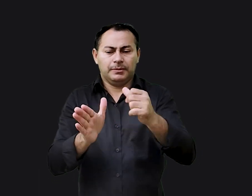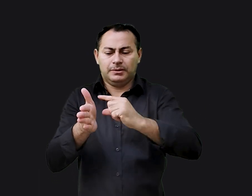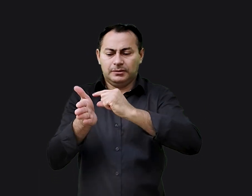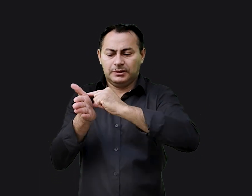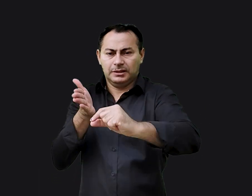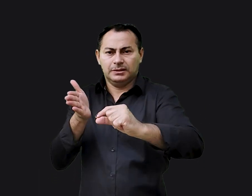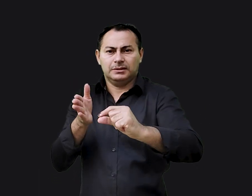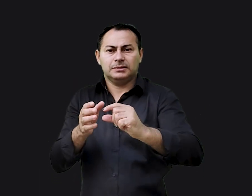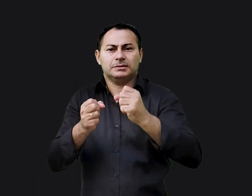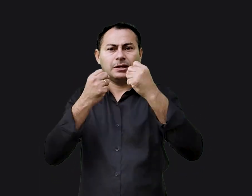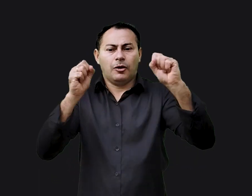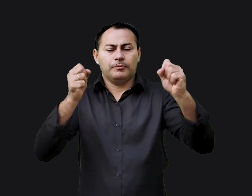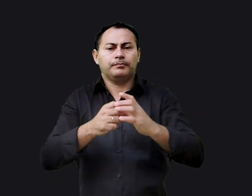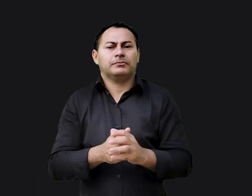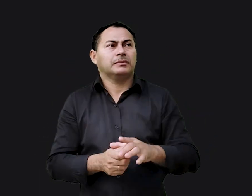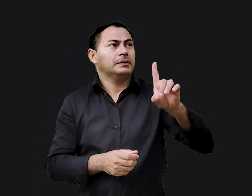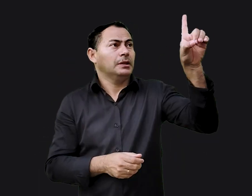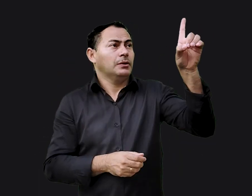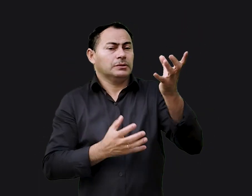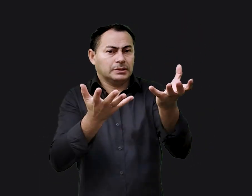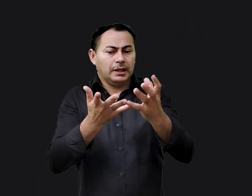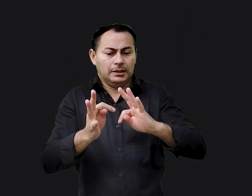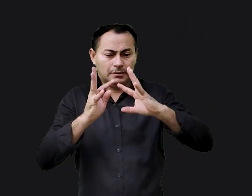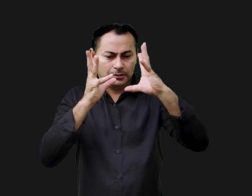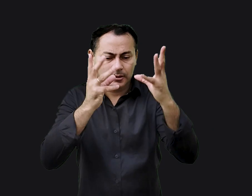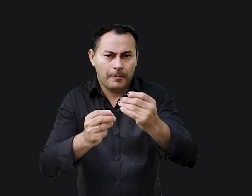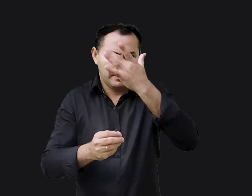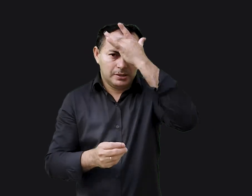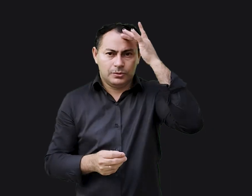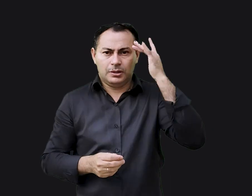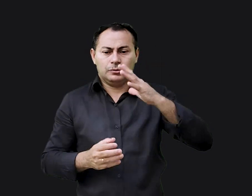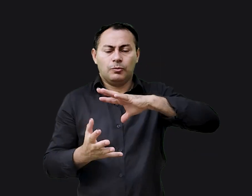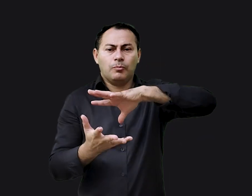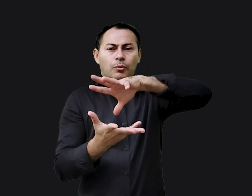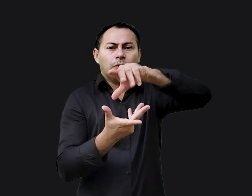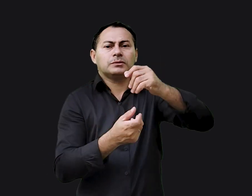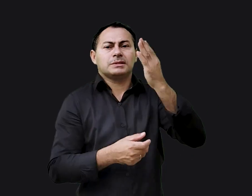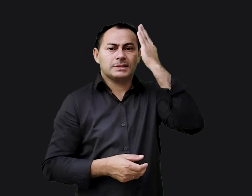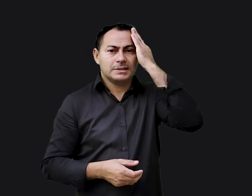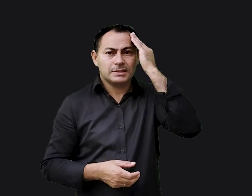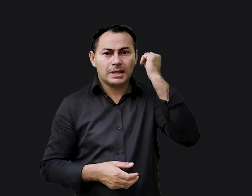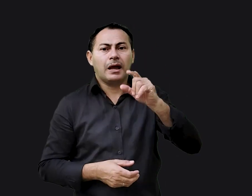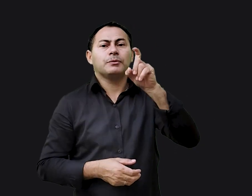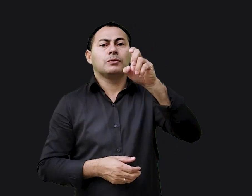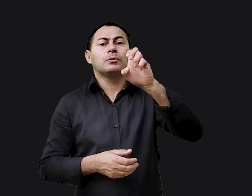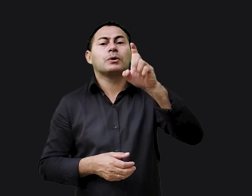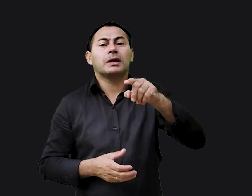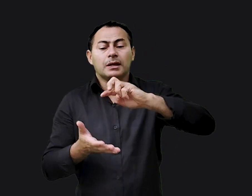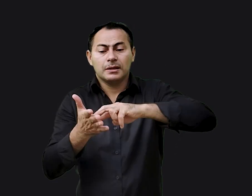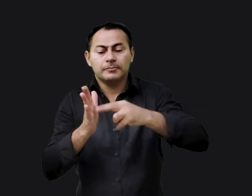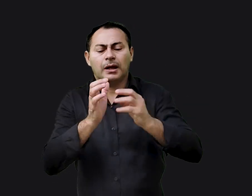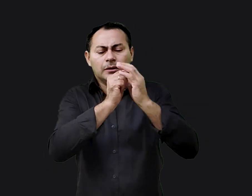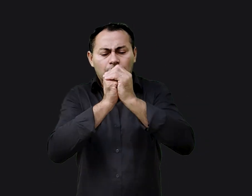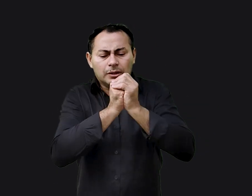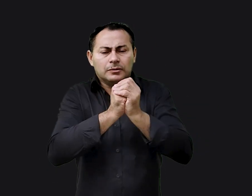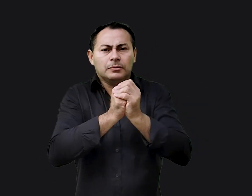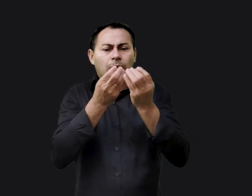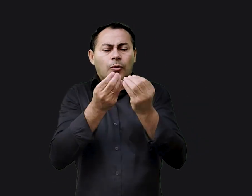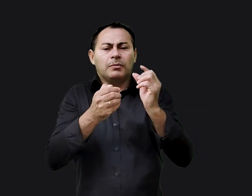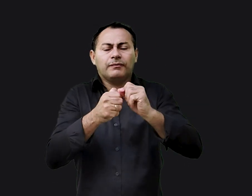termina o primeiro Versículo desse Salmo Deus quer que todos os habitantes do mundo saibam O que é adoração e como fazer